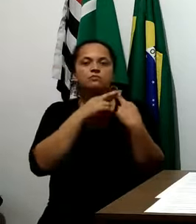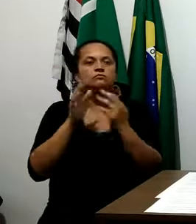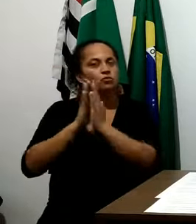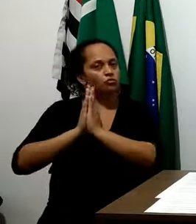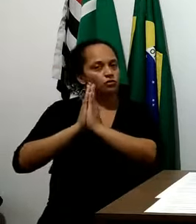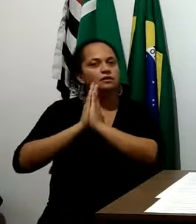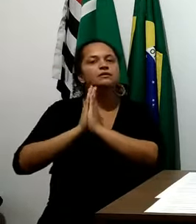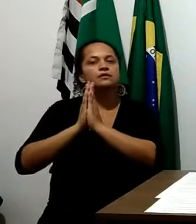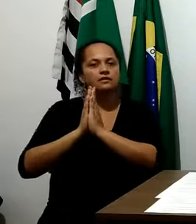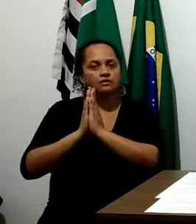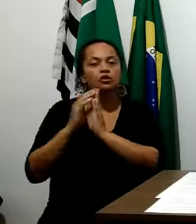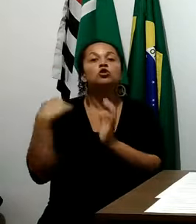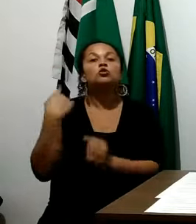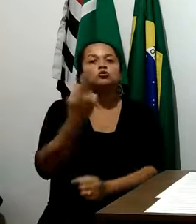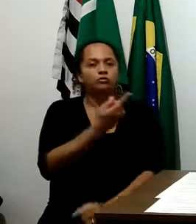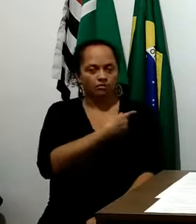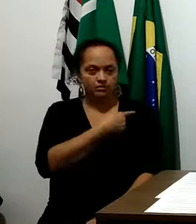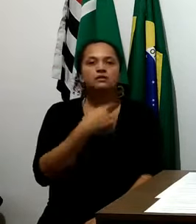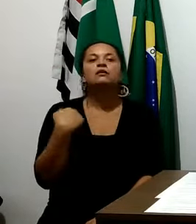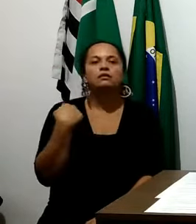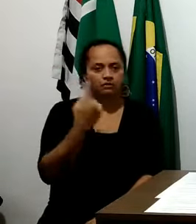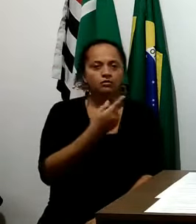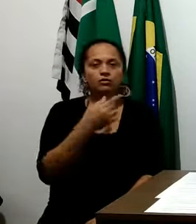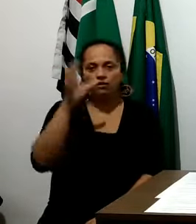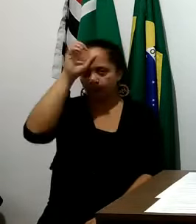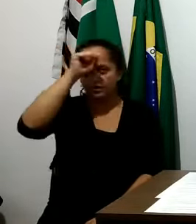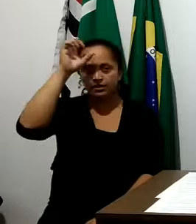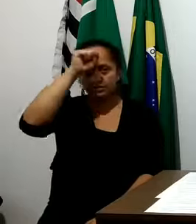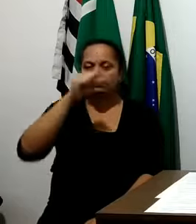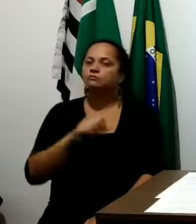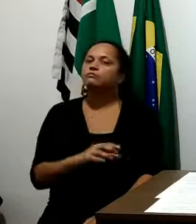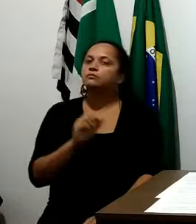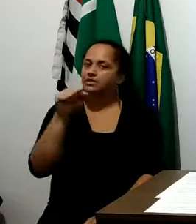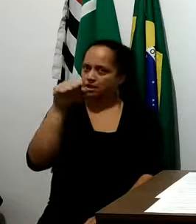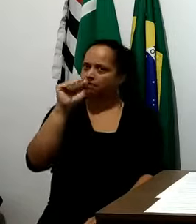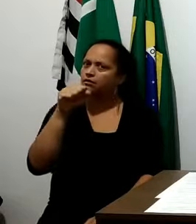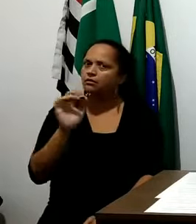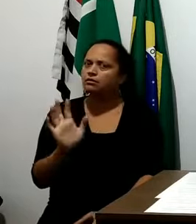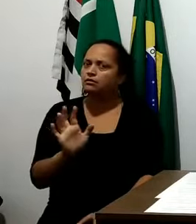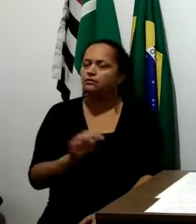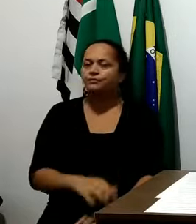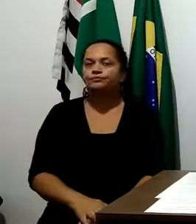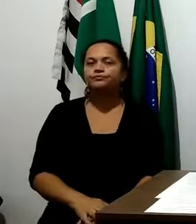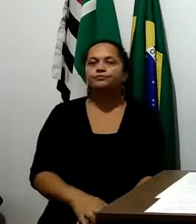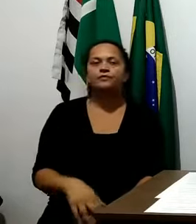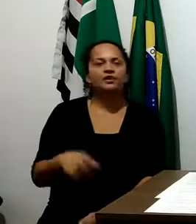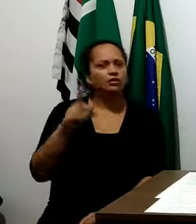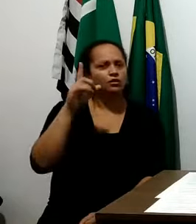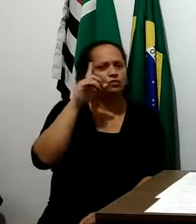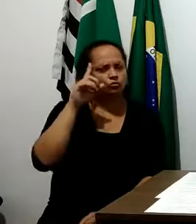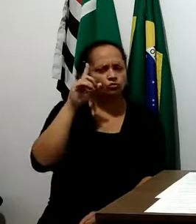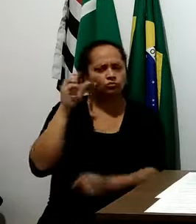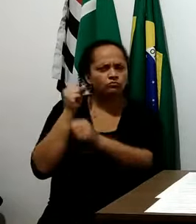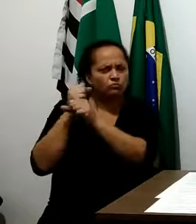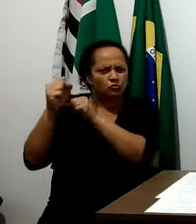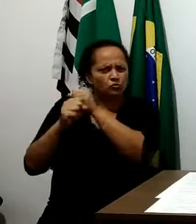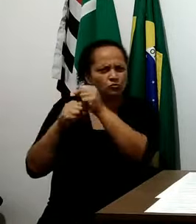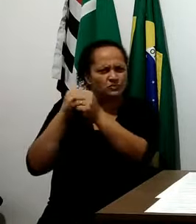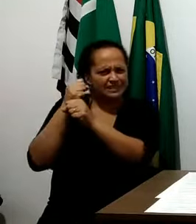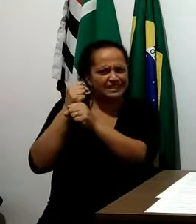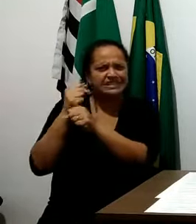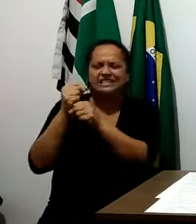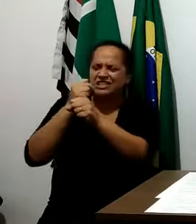temos aprendido. Amém? Isso nós temos aprendido. Todos os anos, todos os 22 anos que eu estou aqui